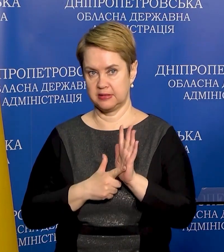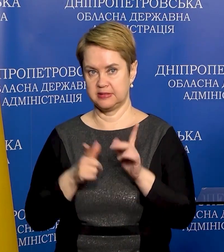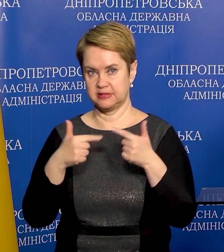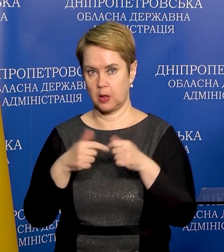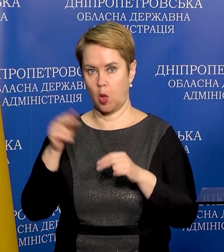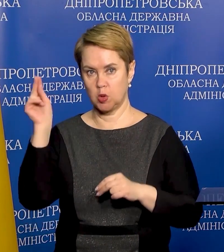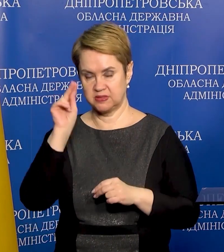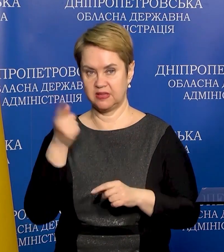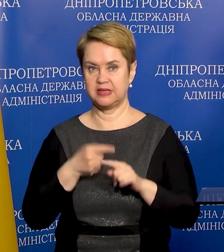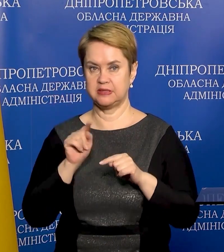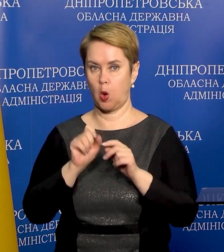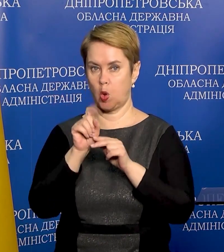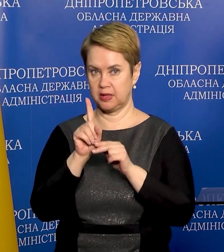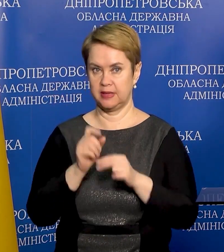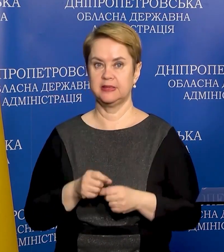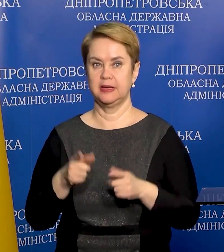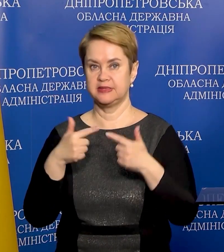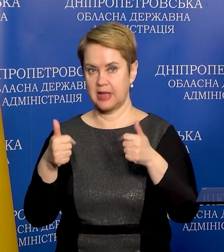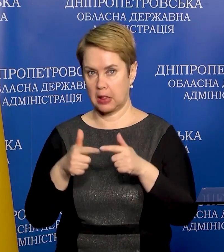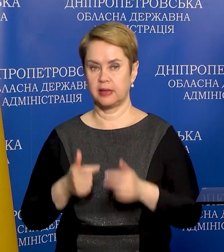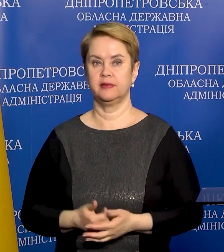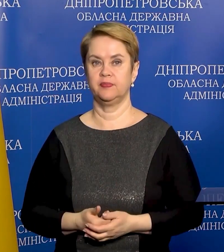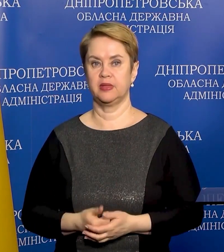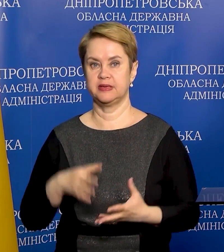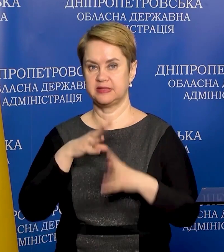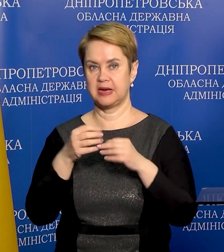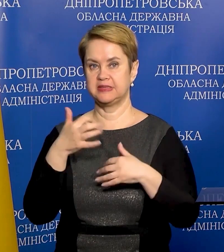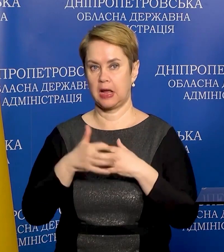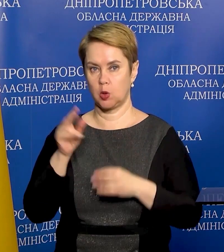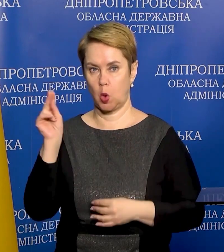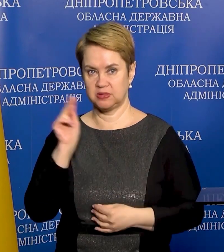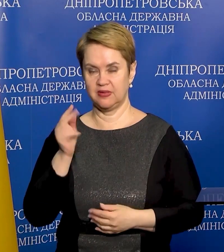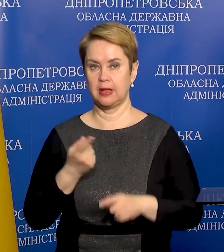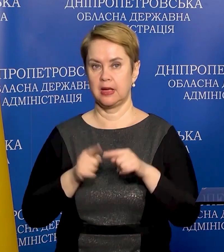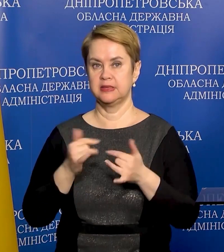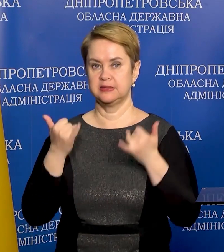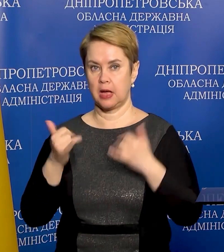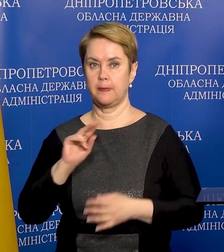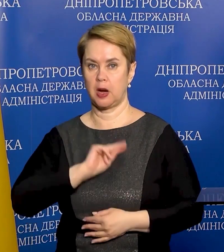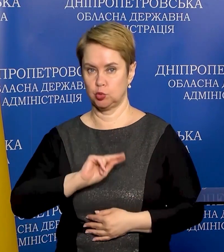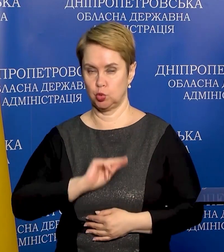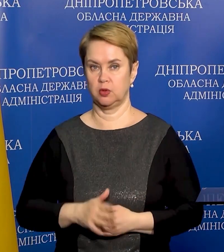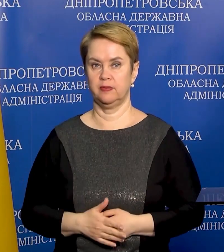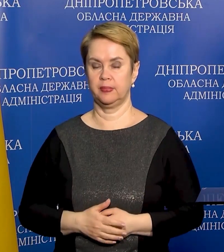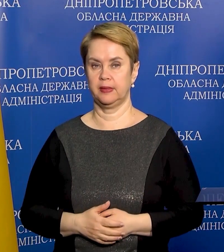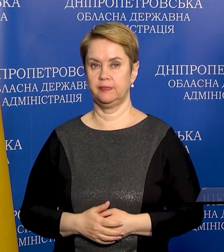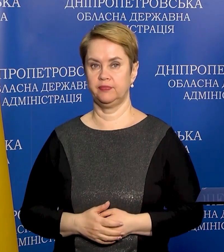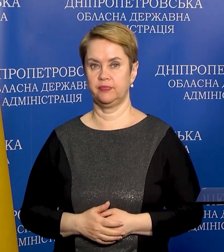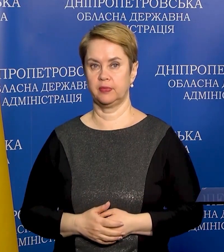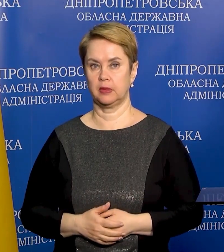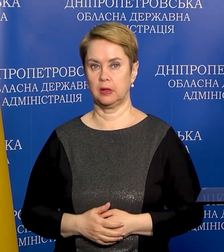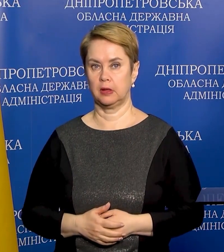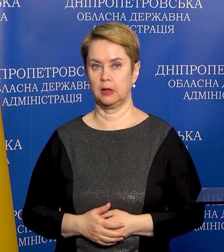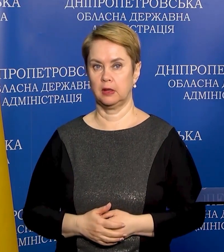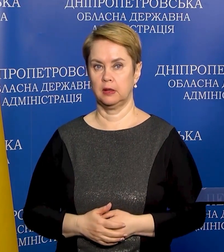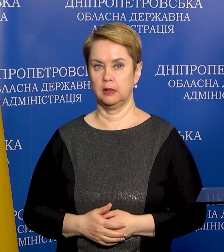17 закладів освіти, з них 11 закладів загальної середньої освіти, які зараз працюють в